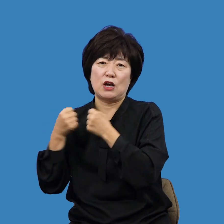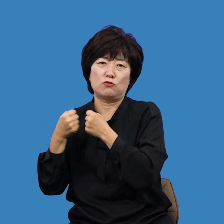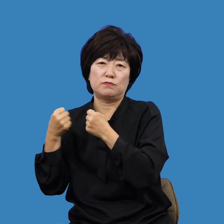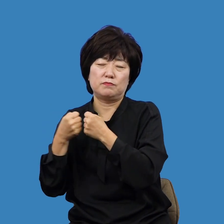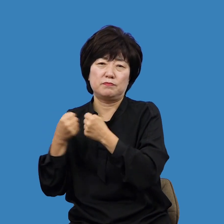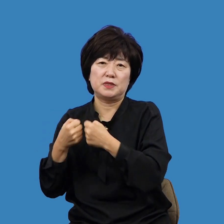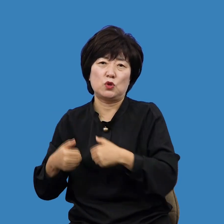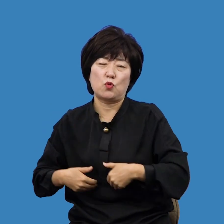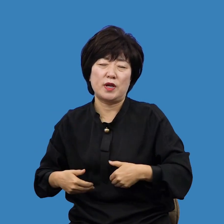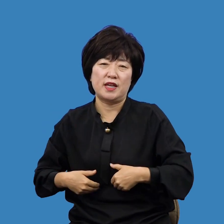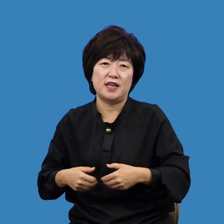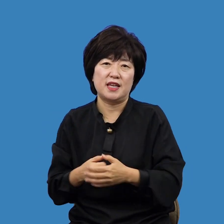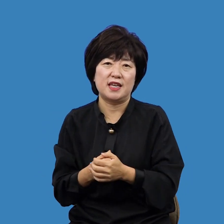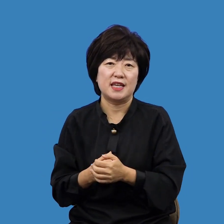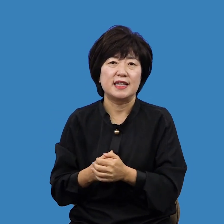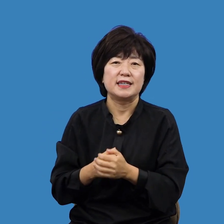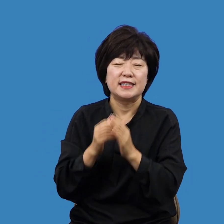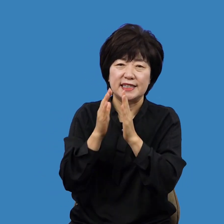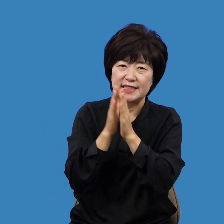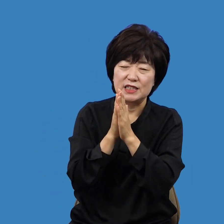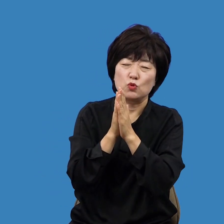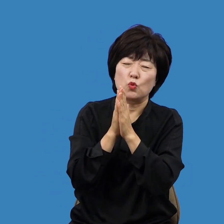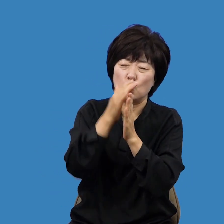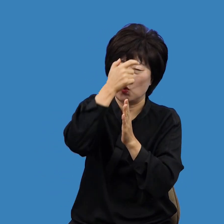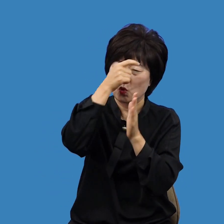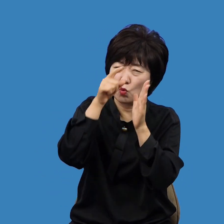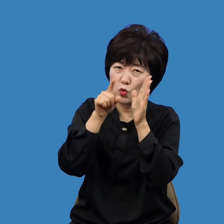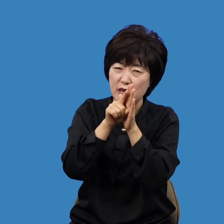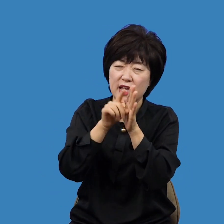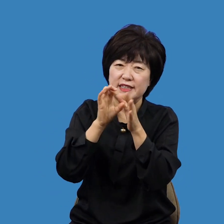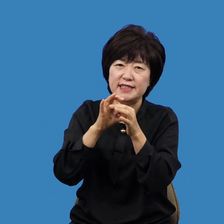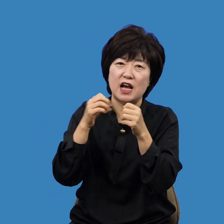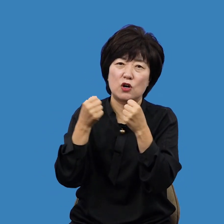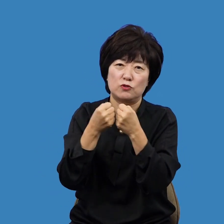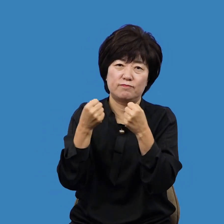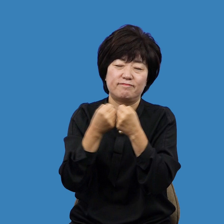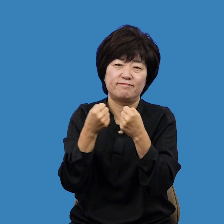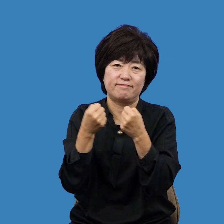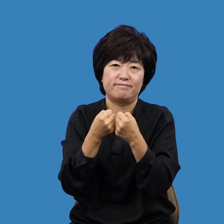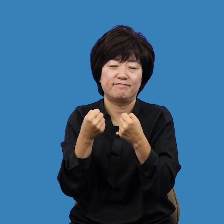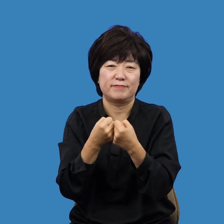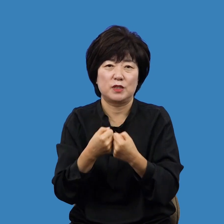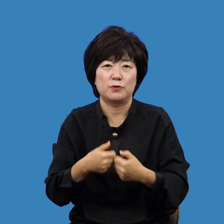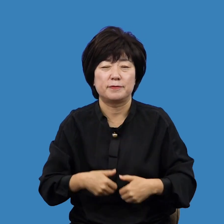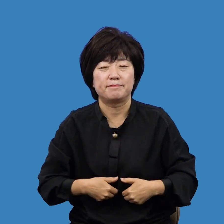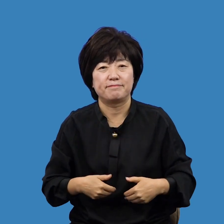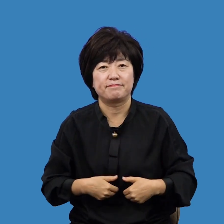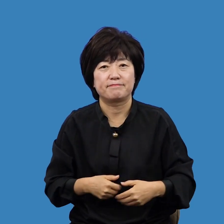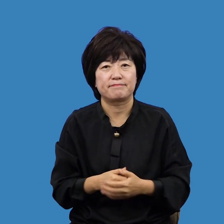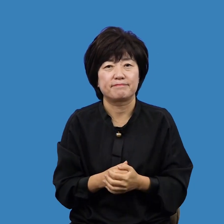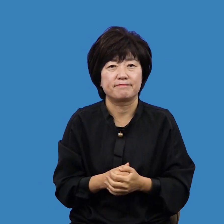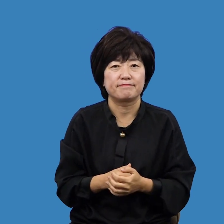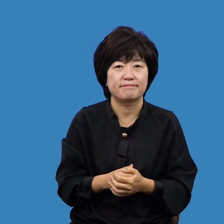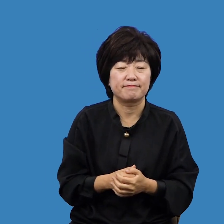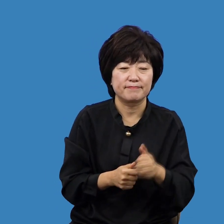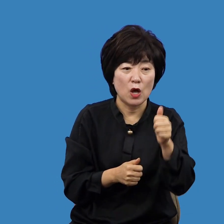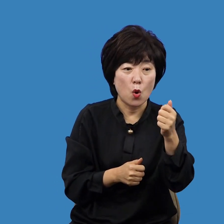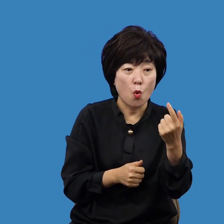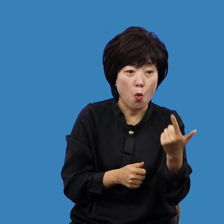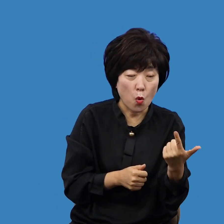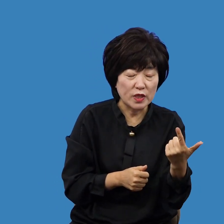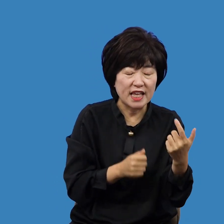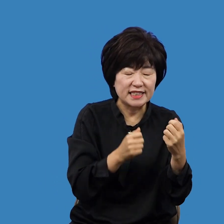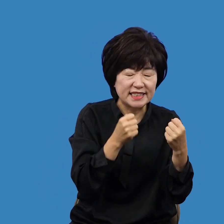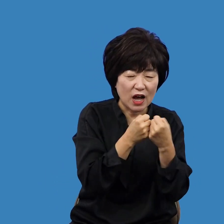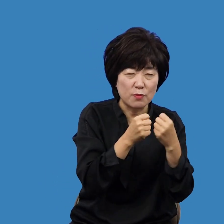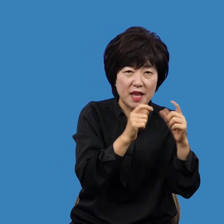있습니다. 반드시 선행되어야 될 기도의 싸움이 있어요. 아멘. 자, 혼의 싸움이 아니라 영의